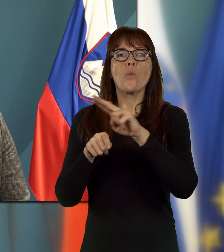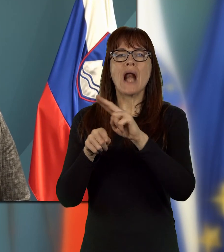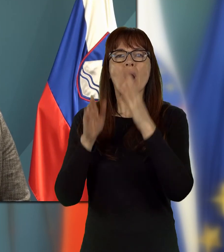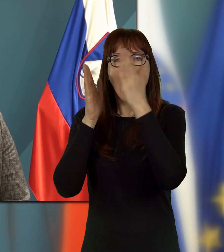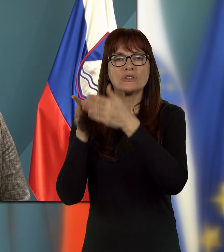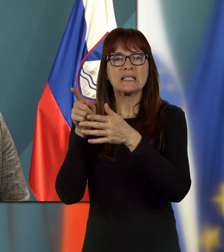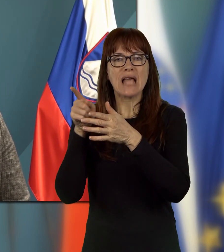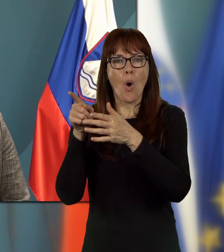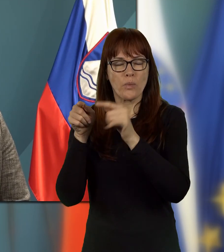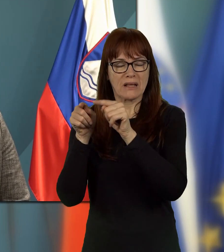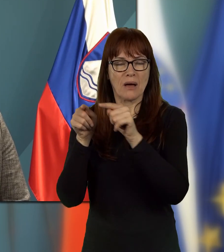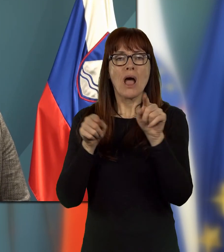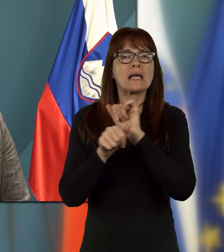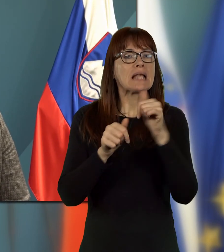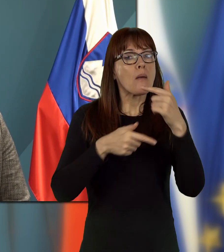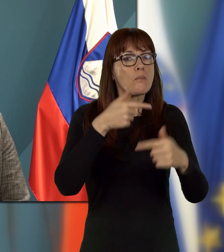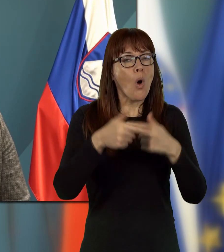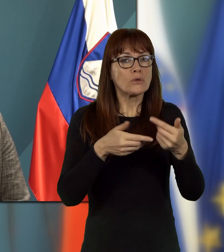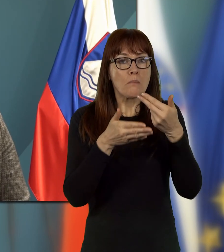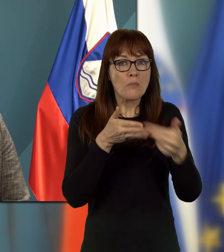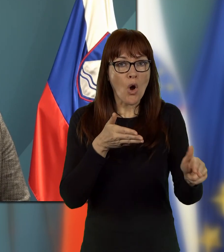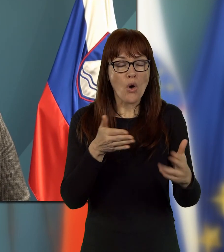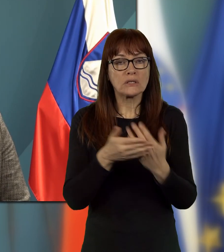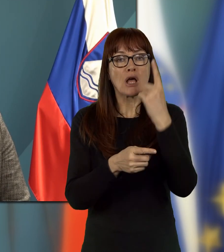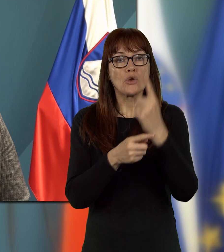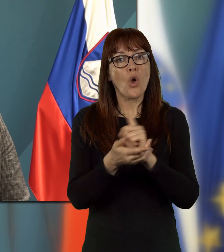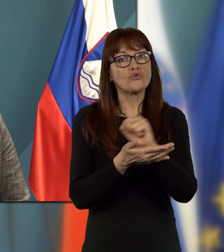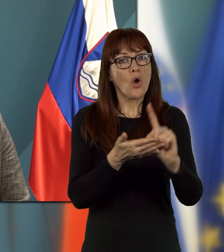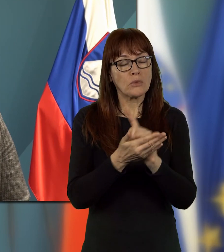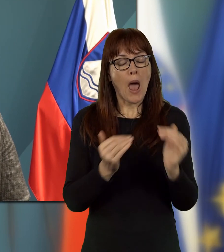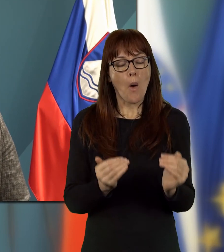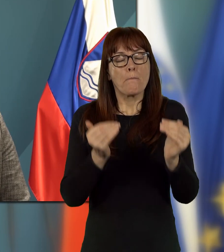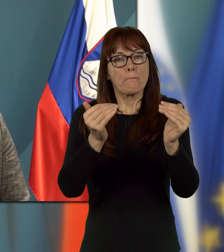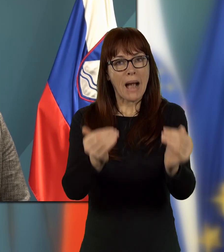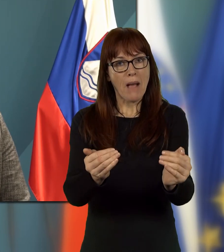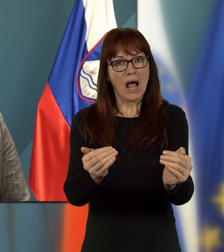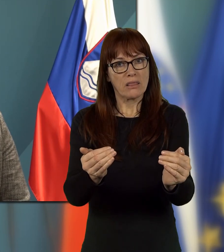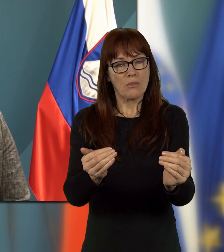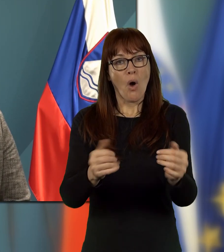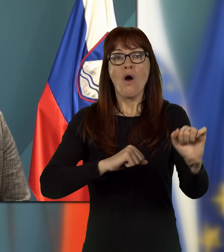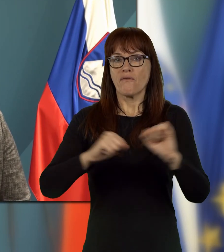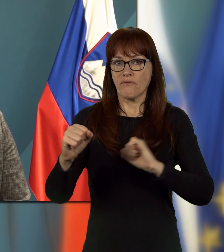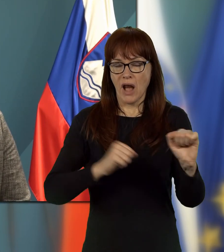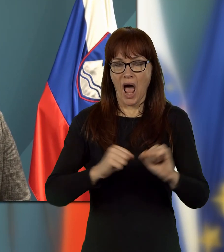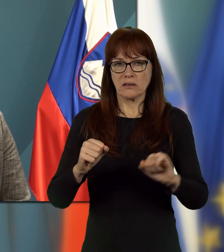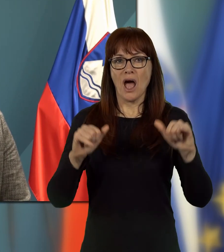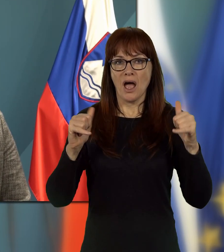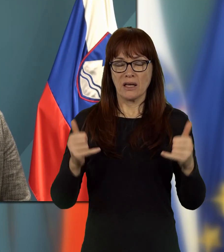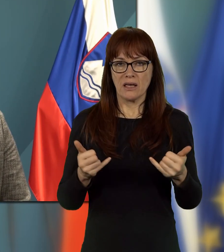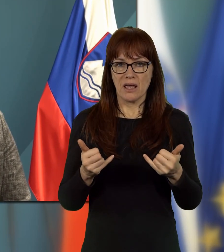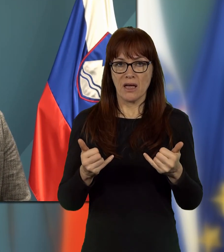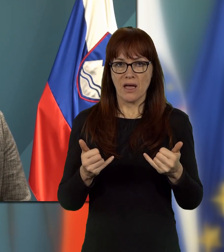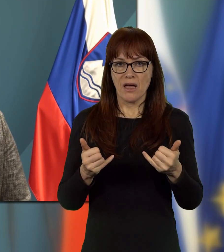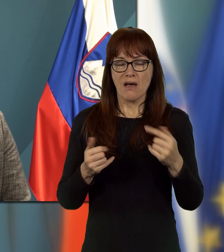zaupnika, lahko sam postopek prodaje za določeno obdobje premaknili. Vlada